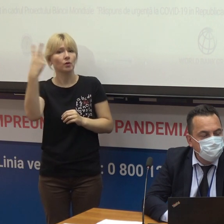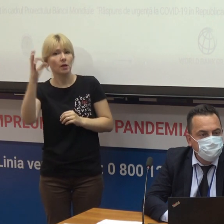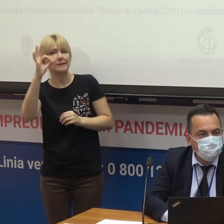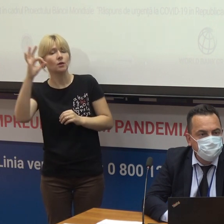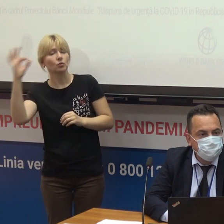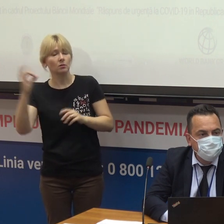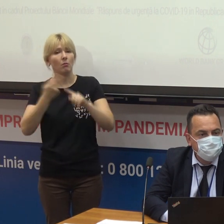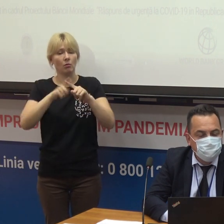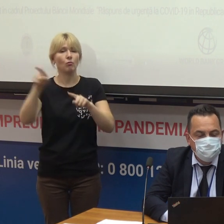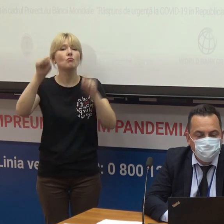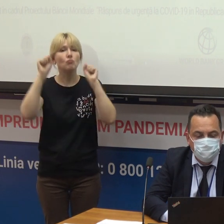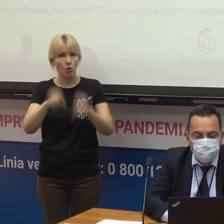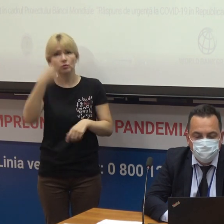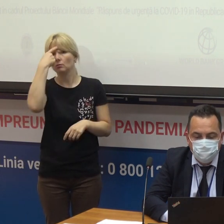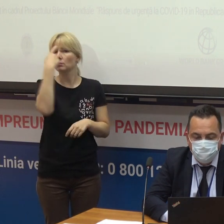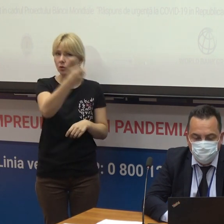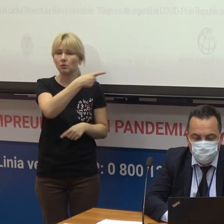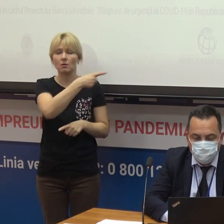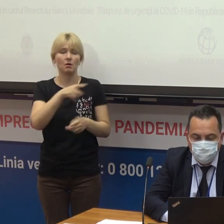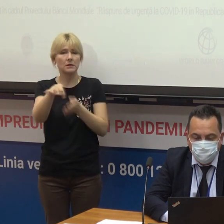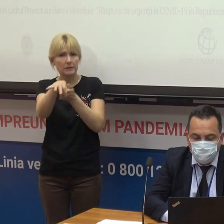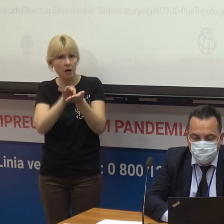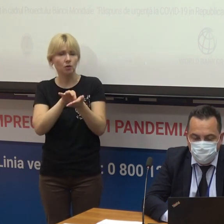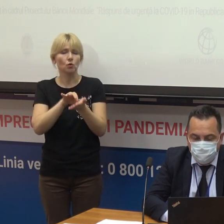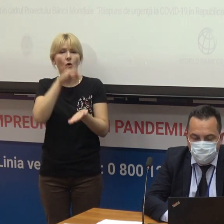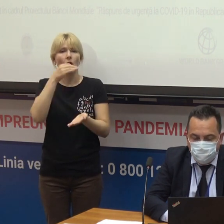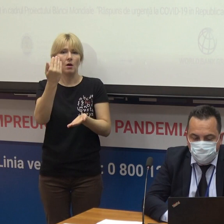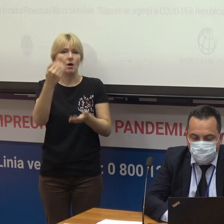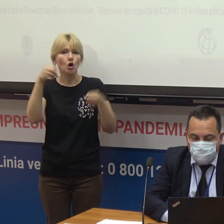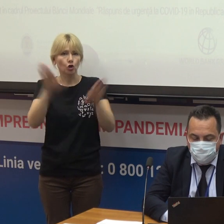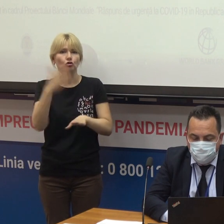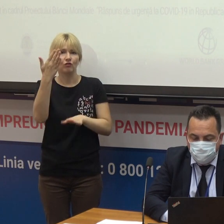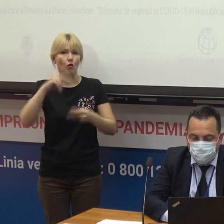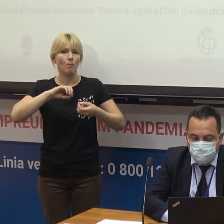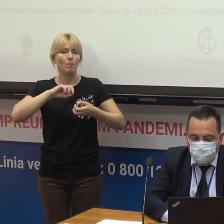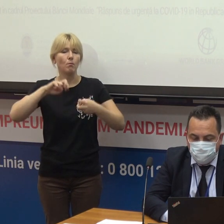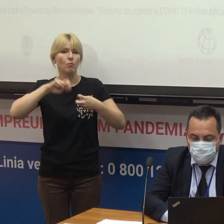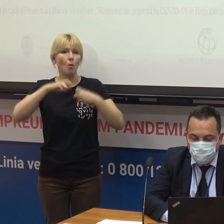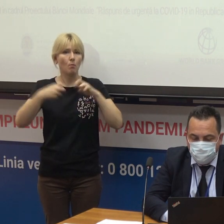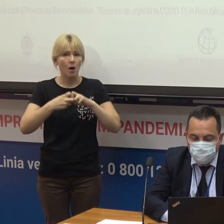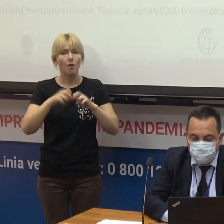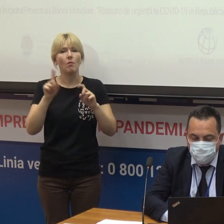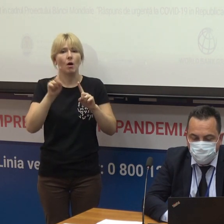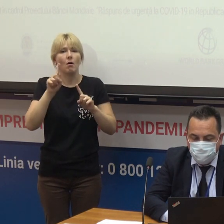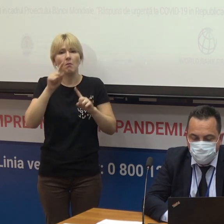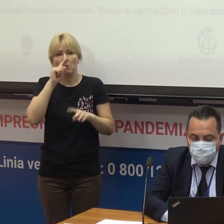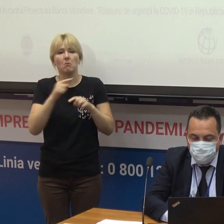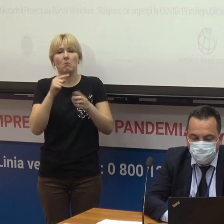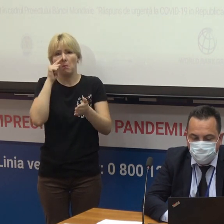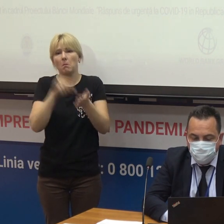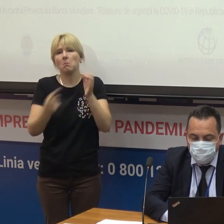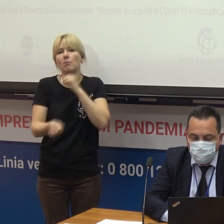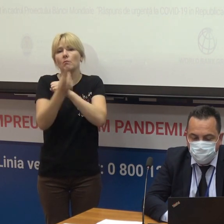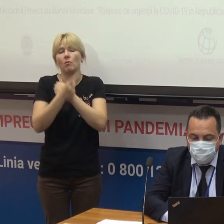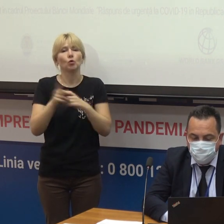0800 123 00. Astfel, în cel mai scurt timp, se va încerca soluționarea problemei în cazul când ele există. Practic, nu avem careva